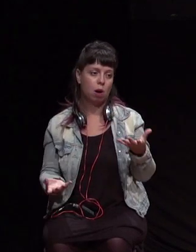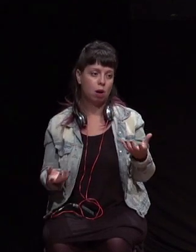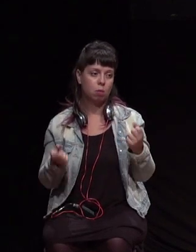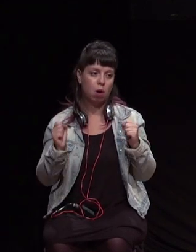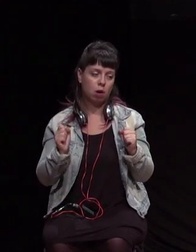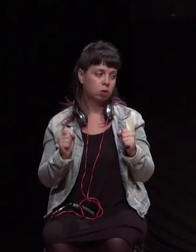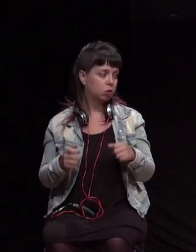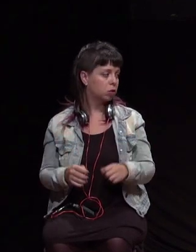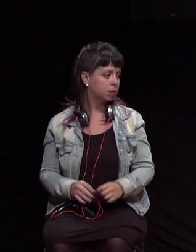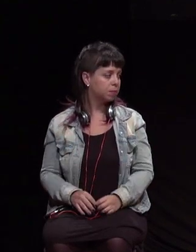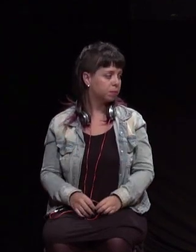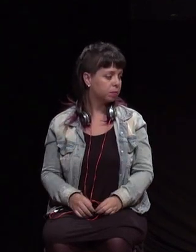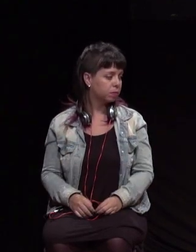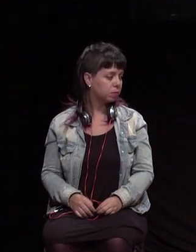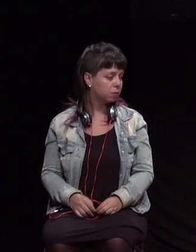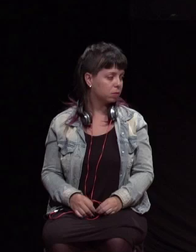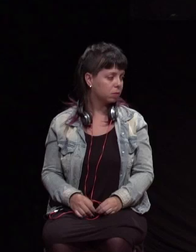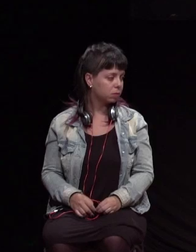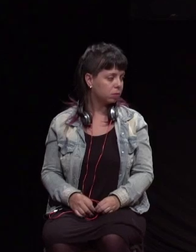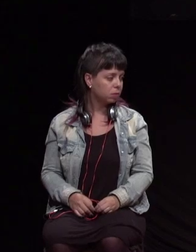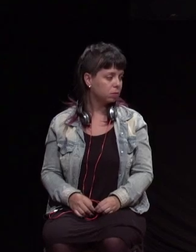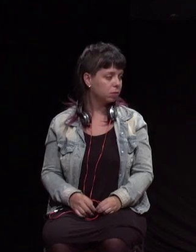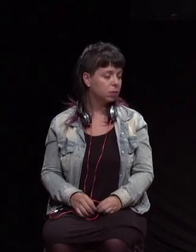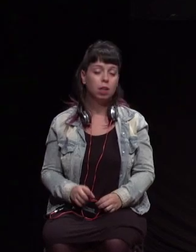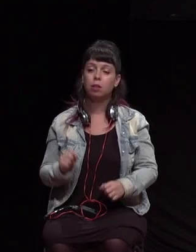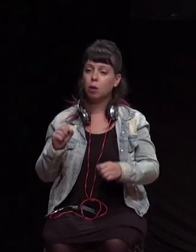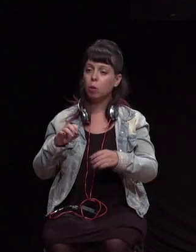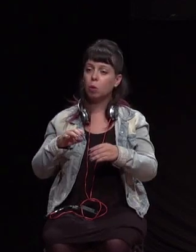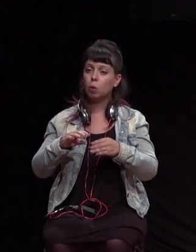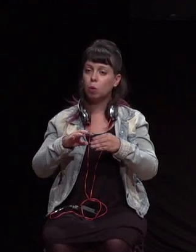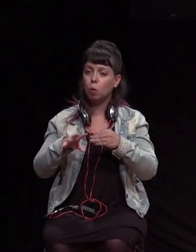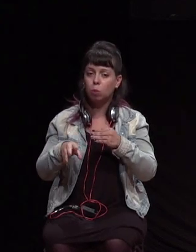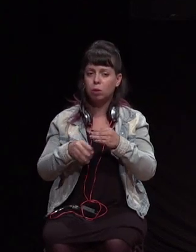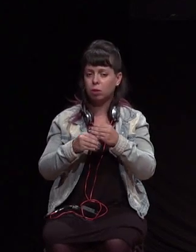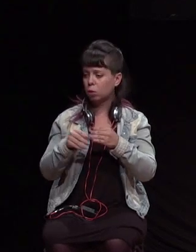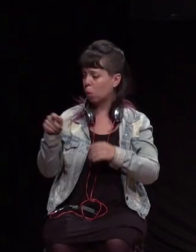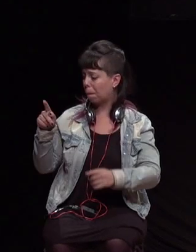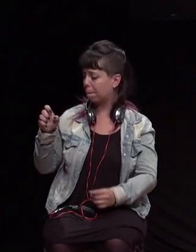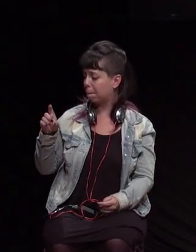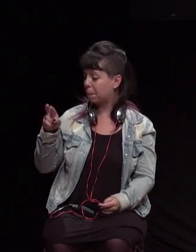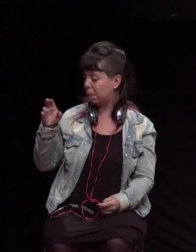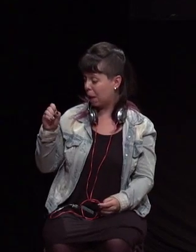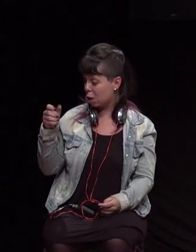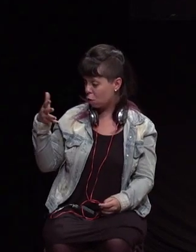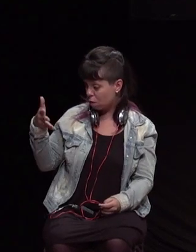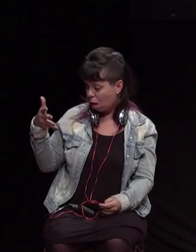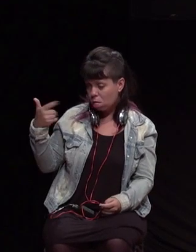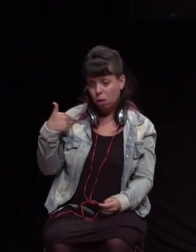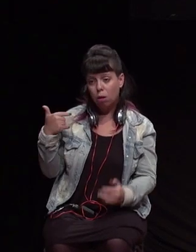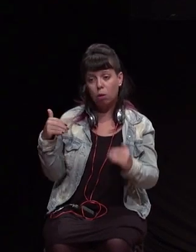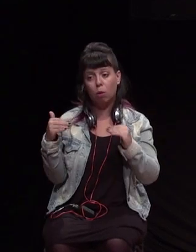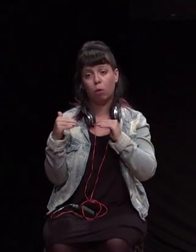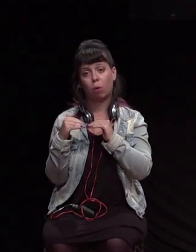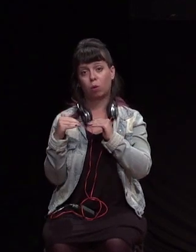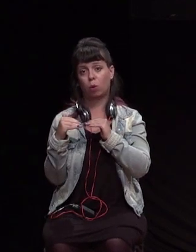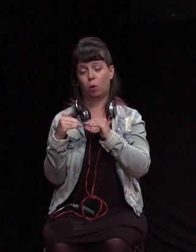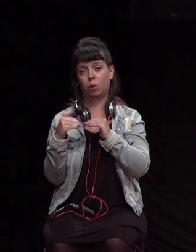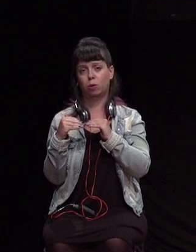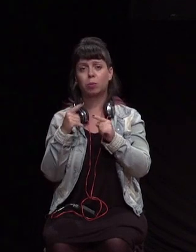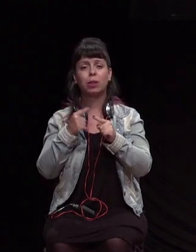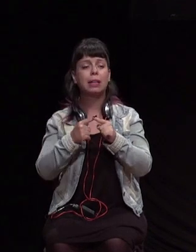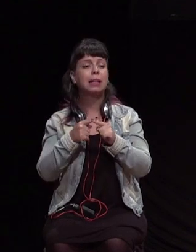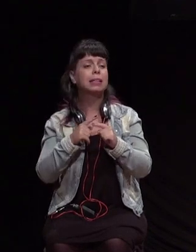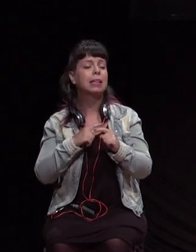pode desdobrar isso, né. Só completando, eu concordo também com o Pedro, porque tem toda uma